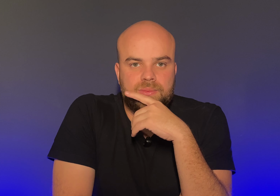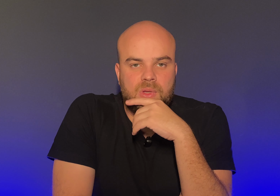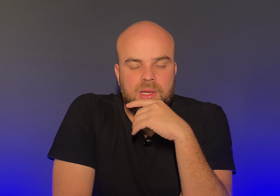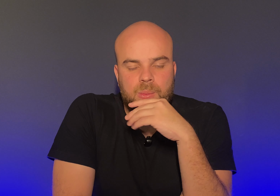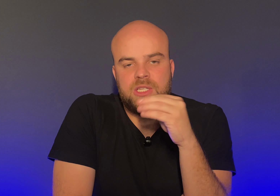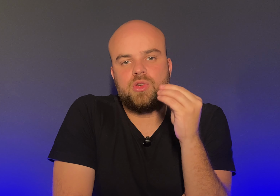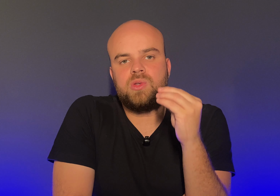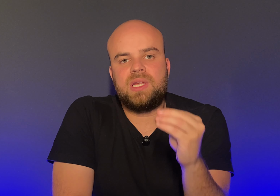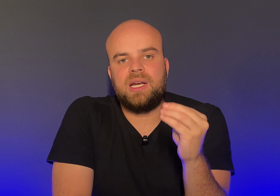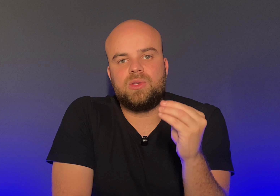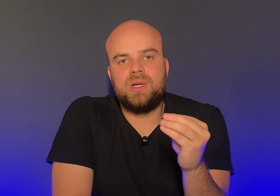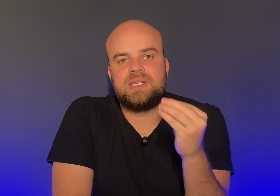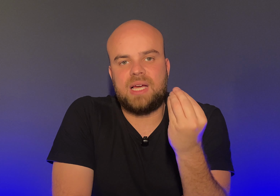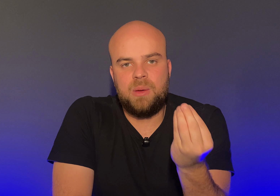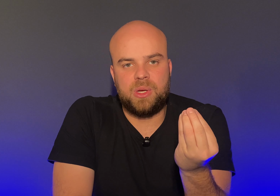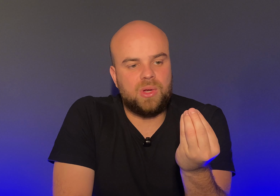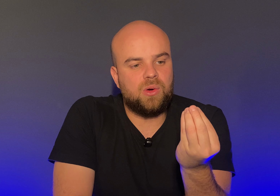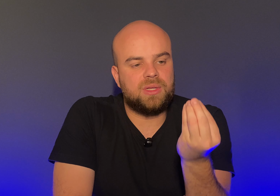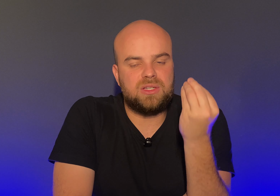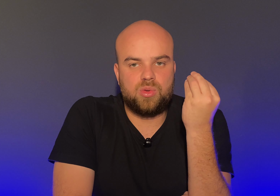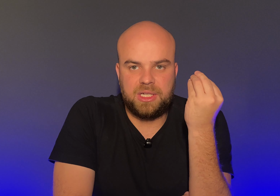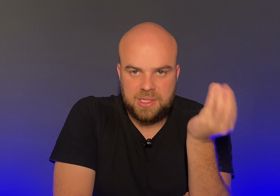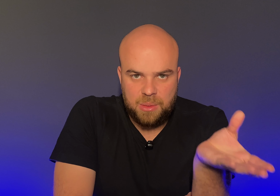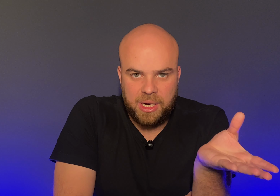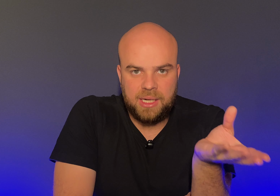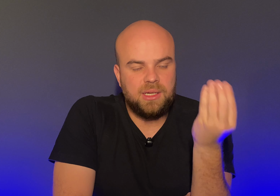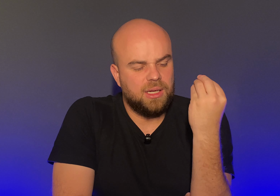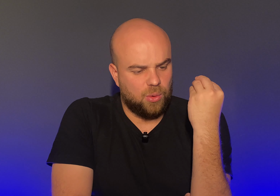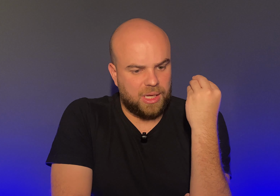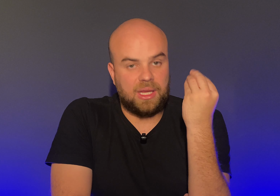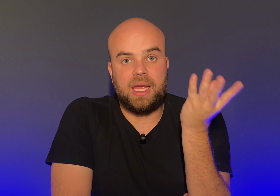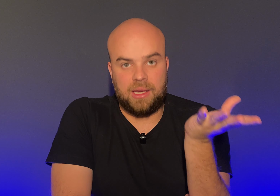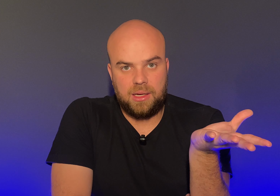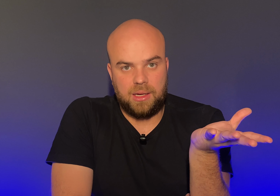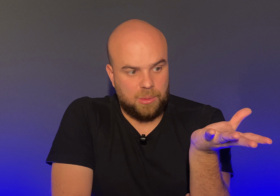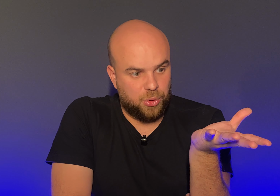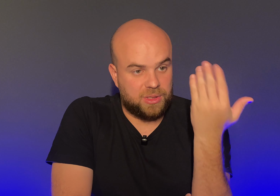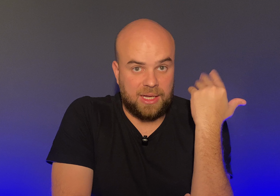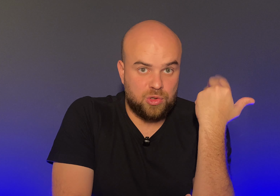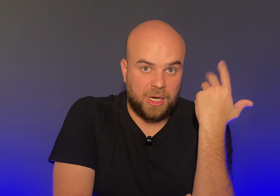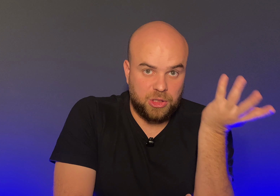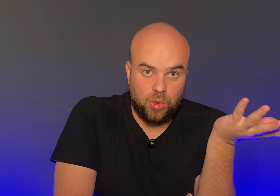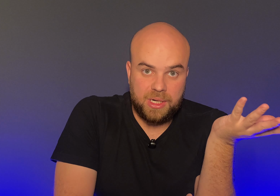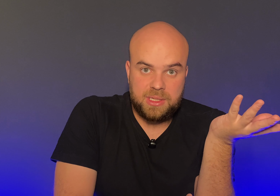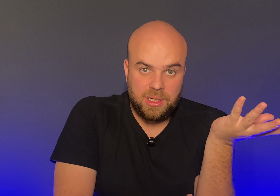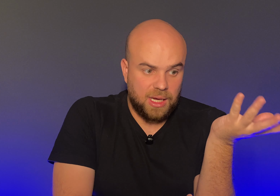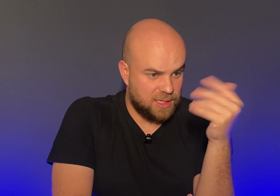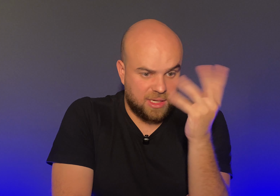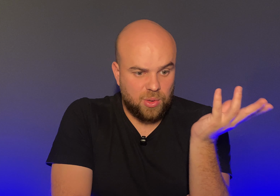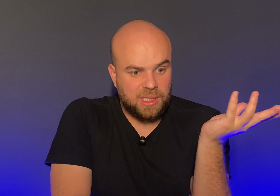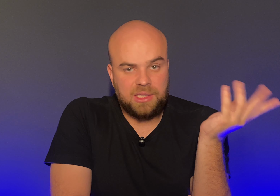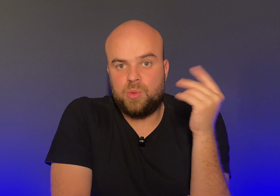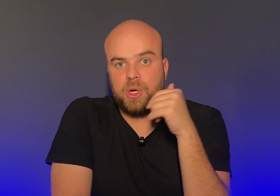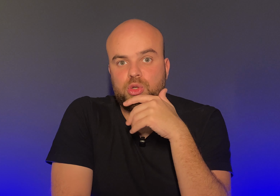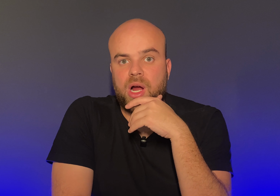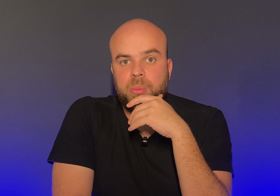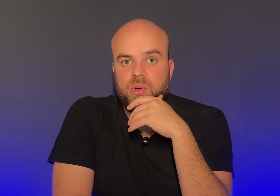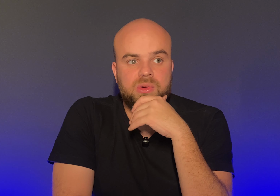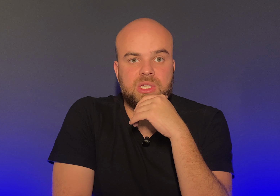mas só os treinadores sabem o que acontece durante a semana o que tem por trás dos bastidores Às vezes o atleta não pode jogar por